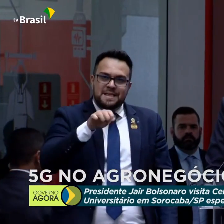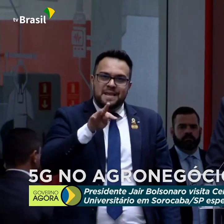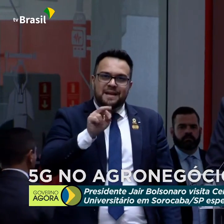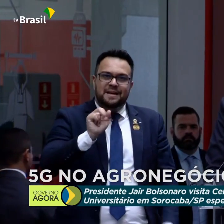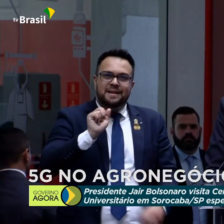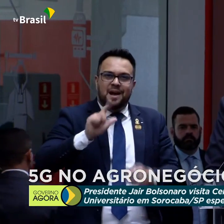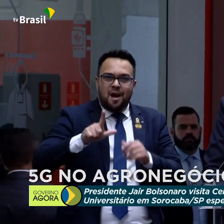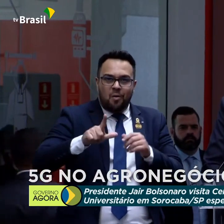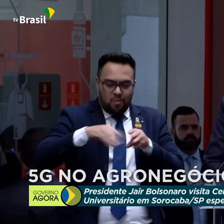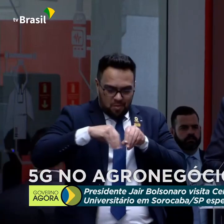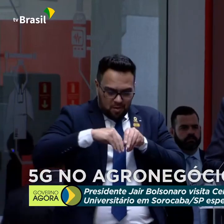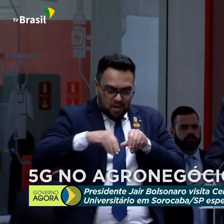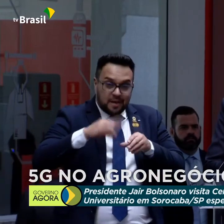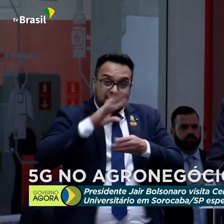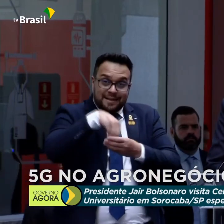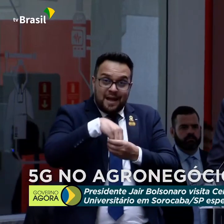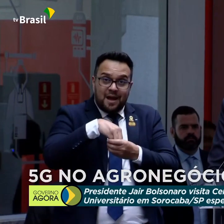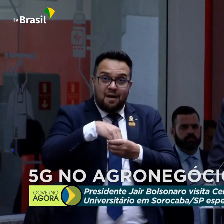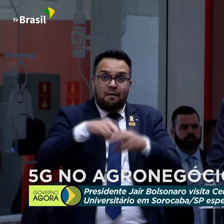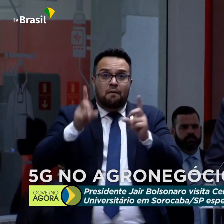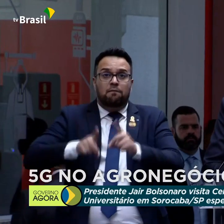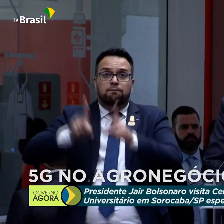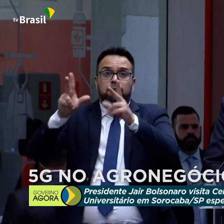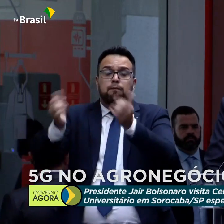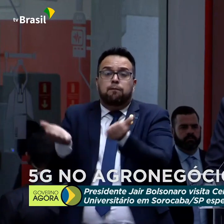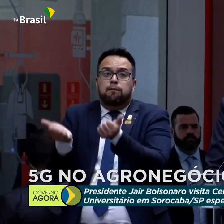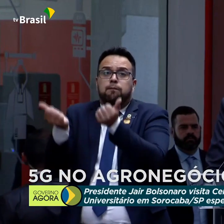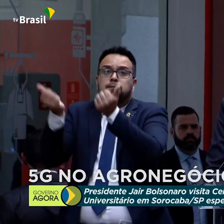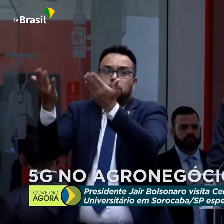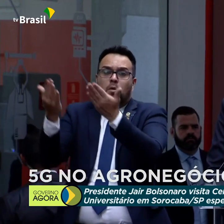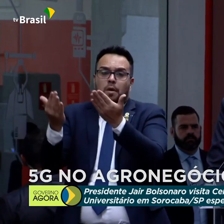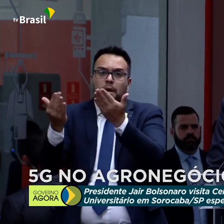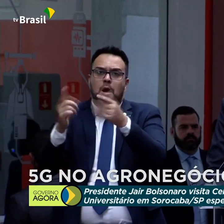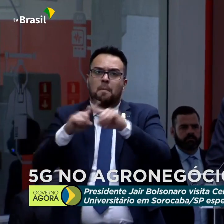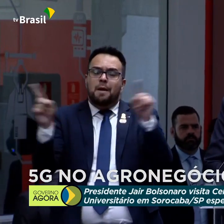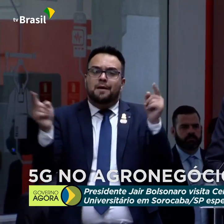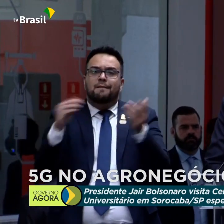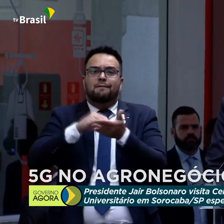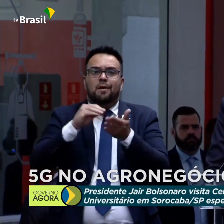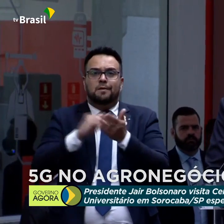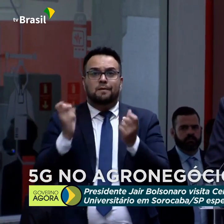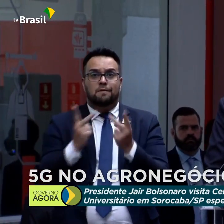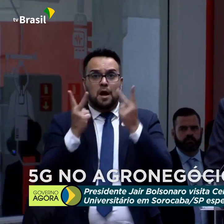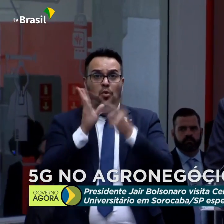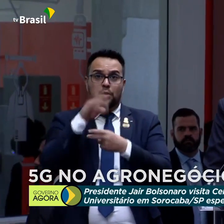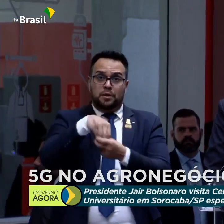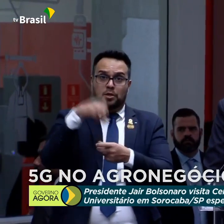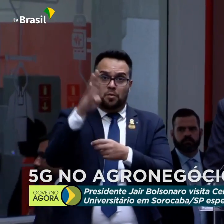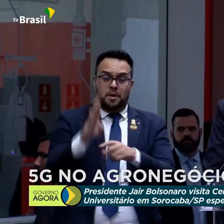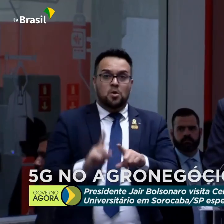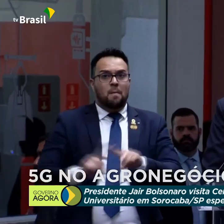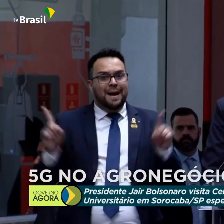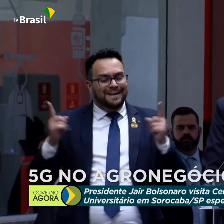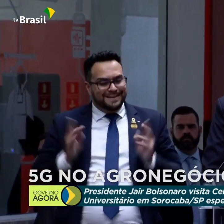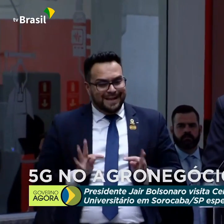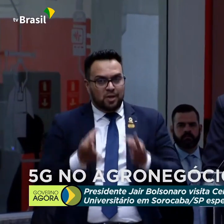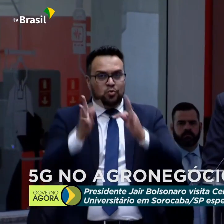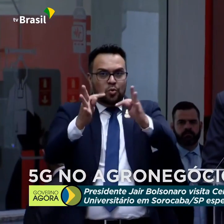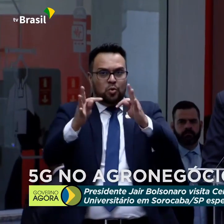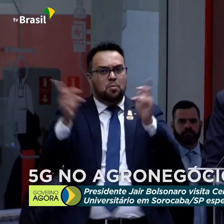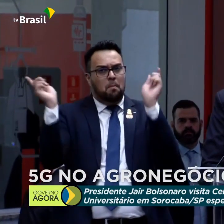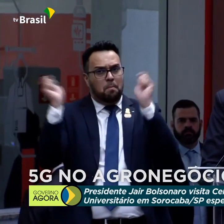elementos, sem que ele tenha agregado valor. E só com tecnologia que nós